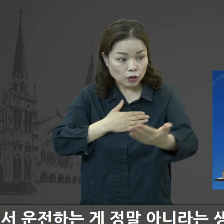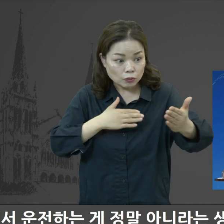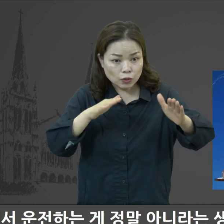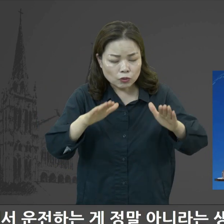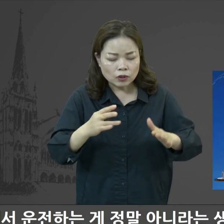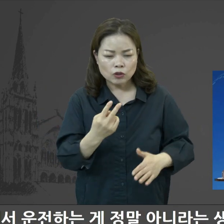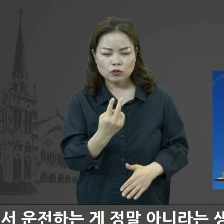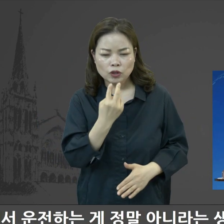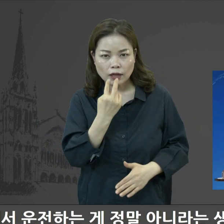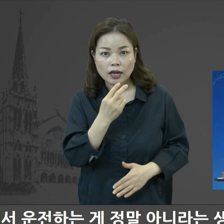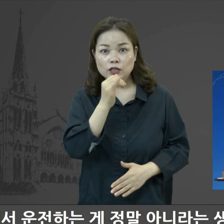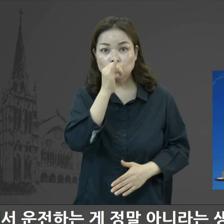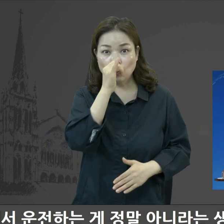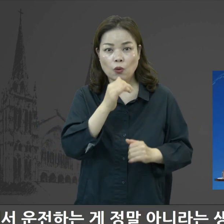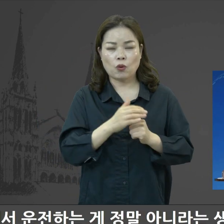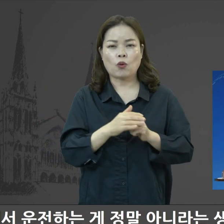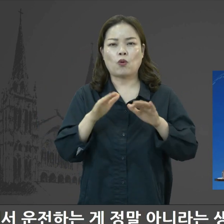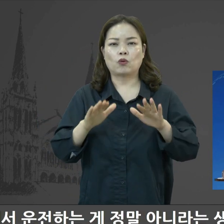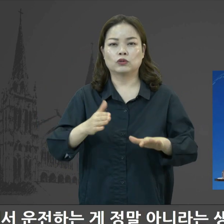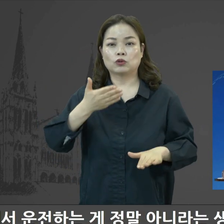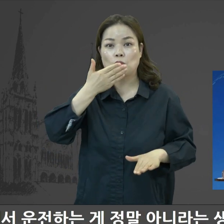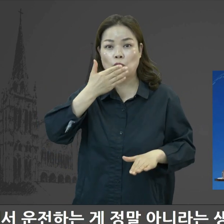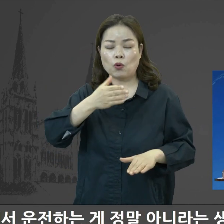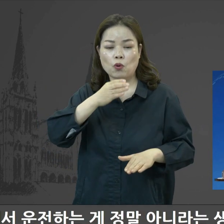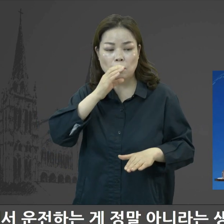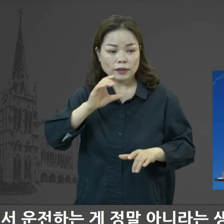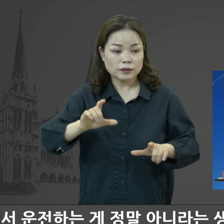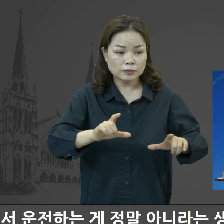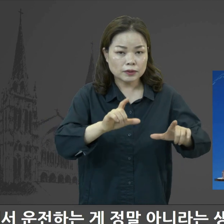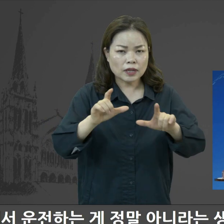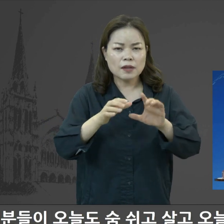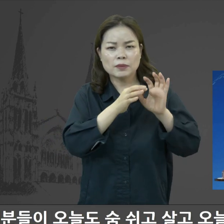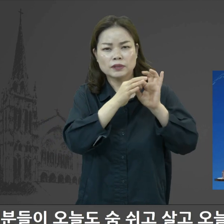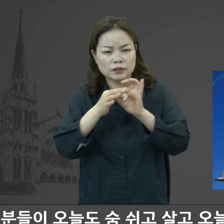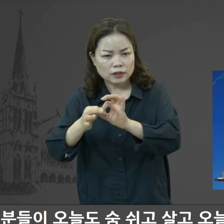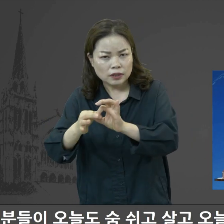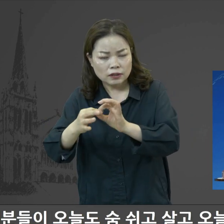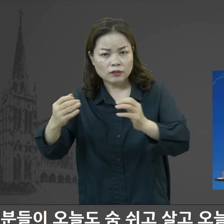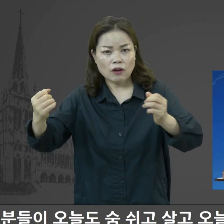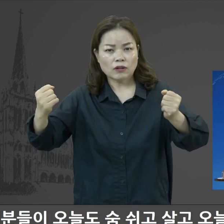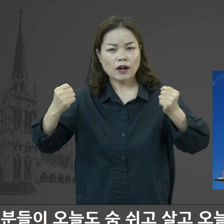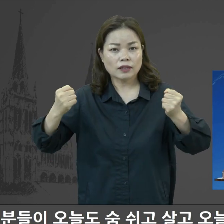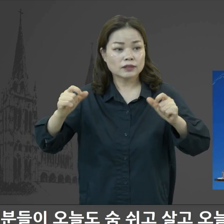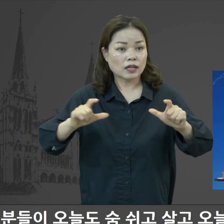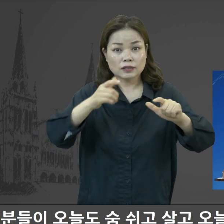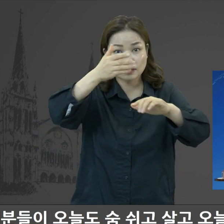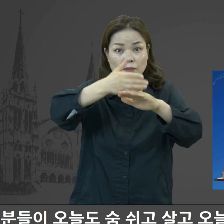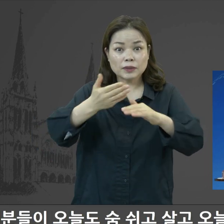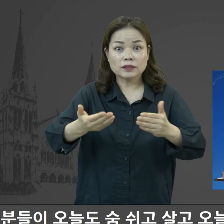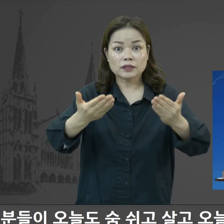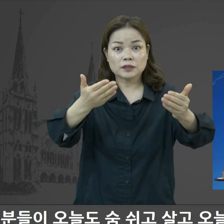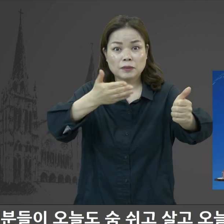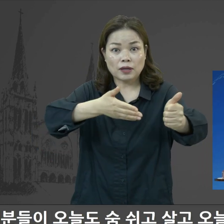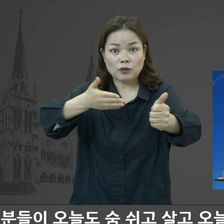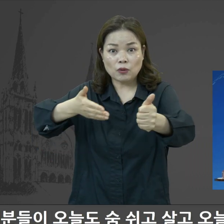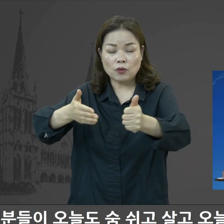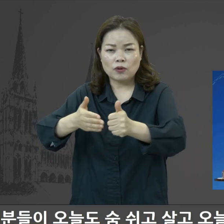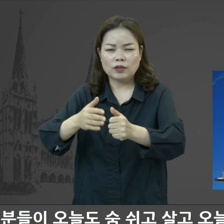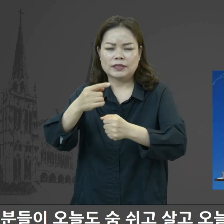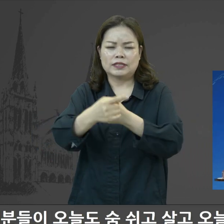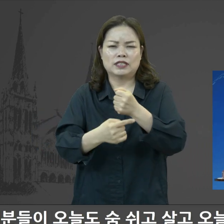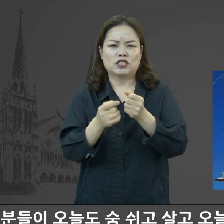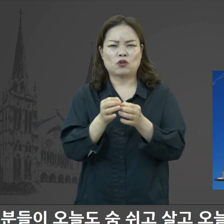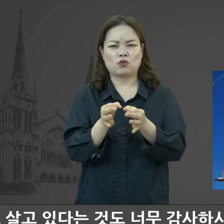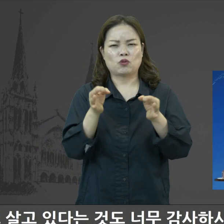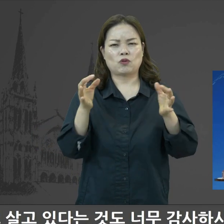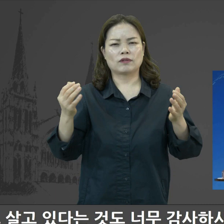오늘도 숨쉬고 살고 오늘도 먹고 마시면서 건강한 몸으로 살고 있다는 것도 너무 감사하시고, 그리고 한 해